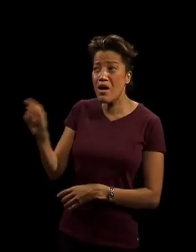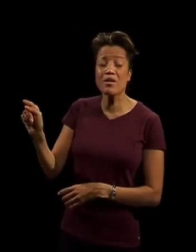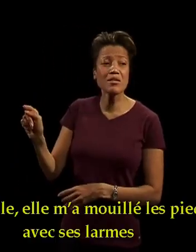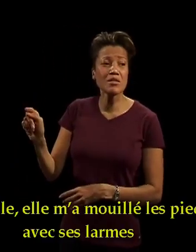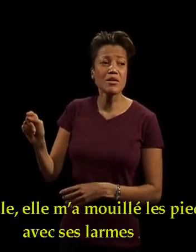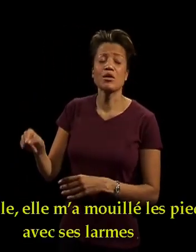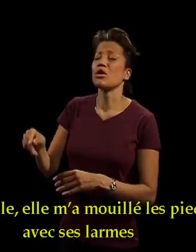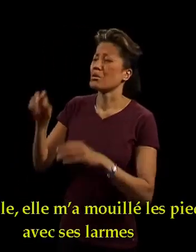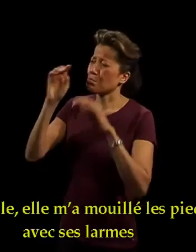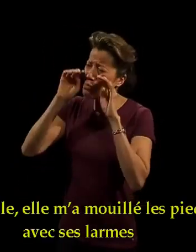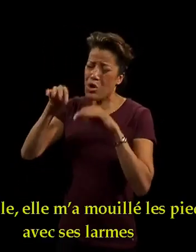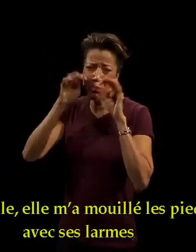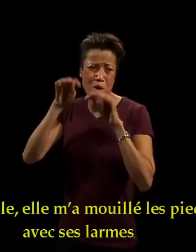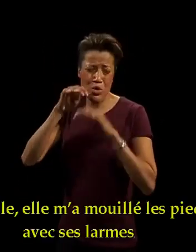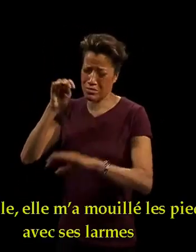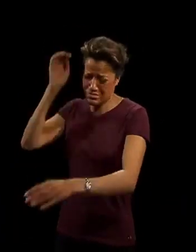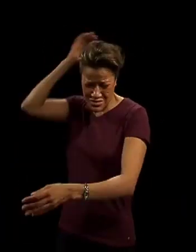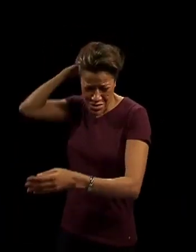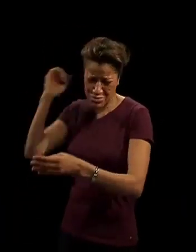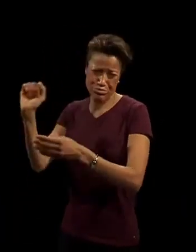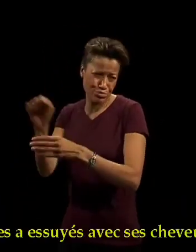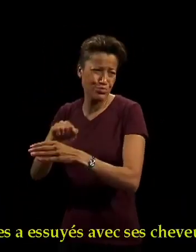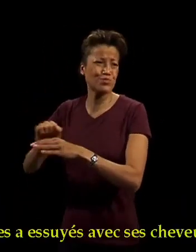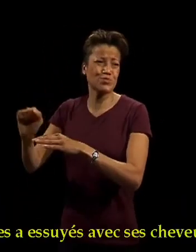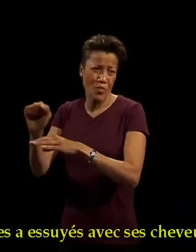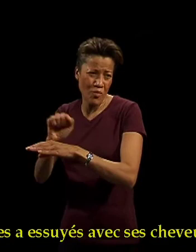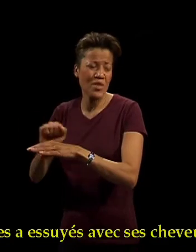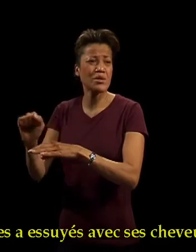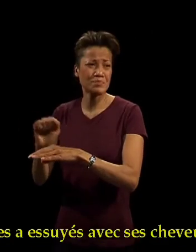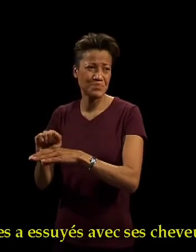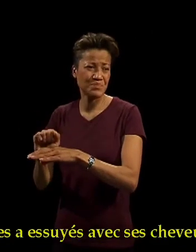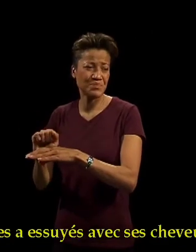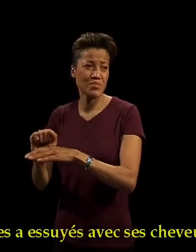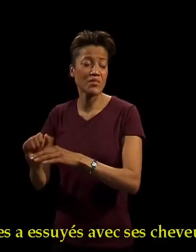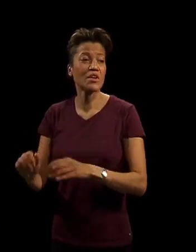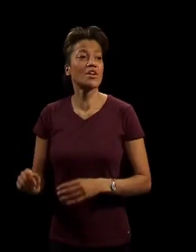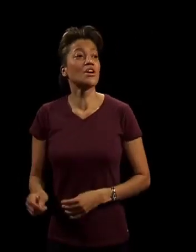Mais elle m'a mouillé les pieds avec ses larmes et elle les a essuyés avec ses cheveux.